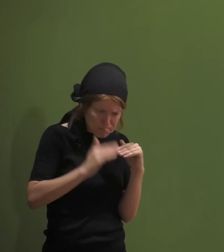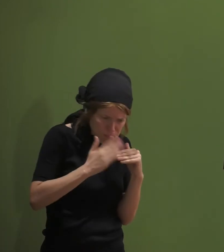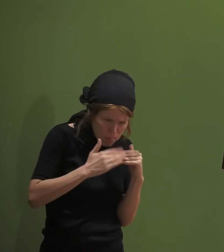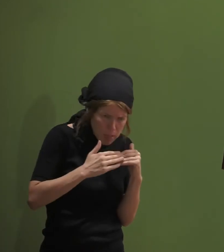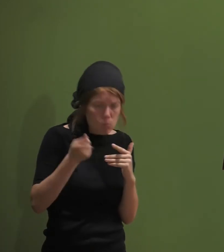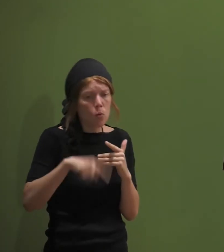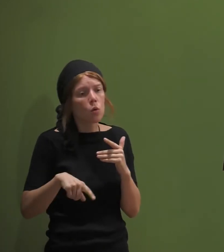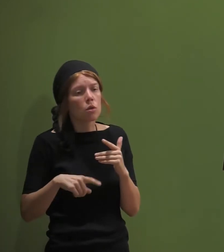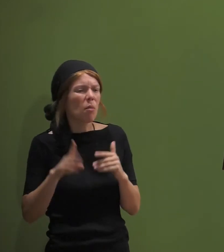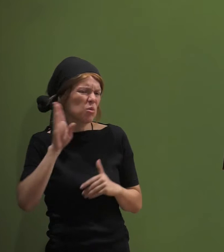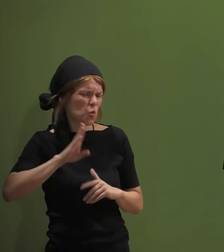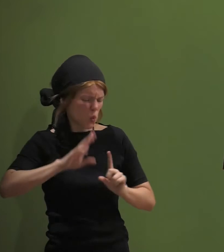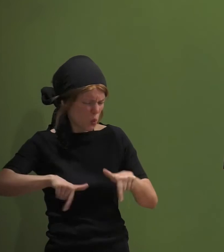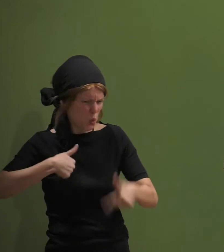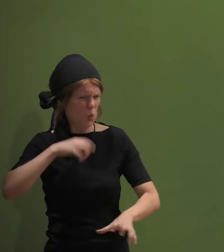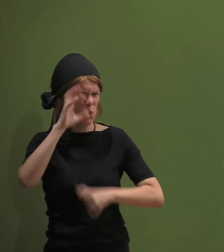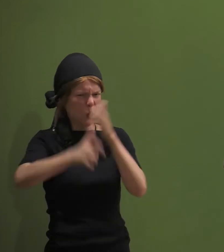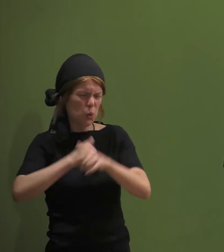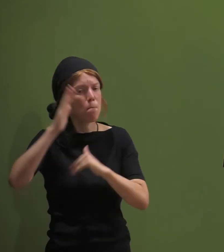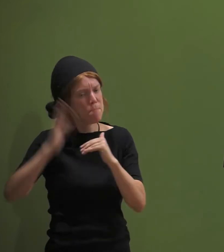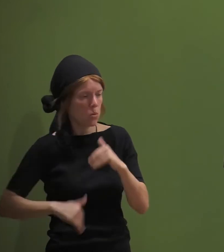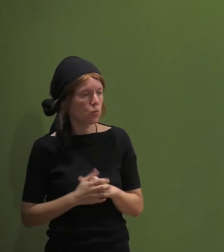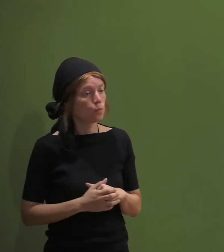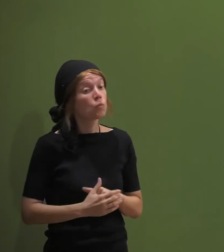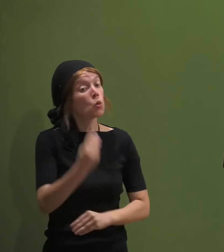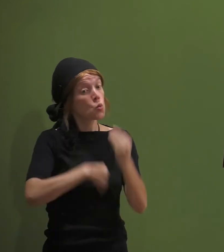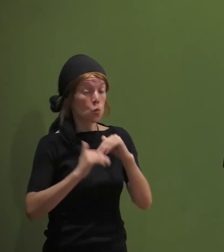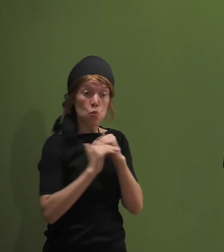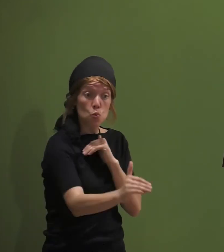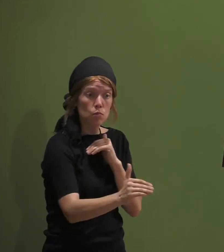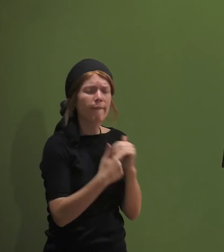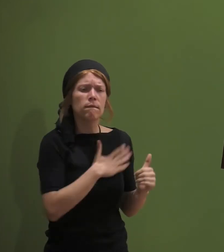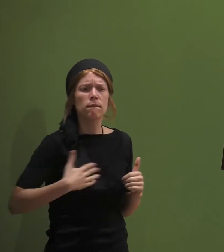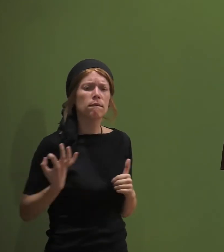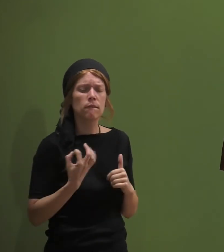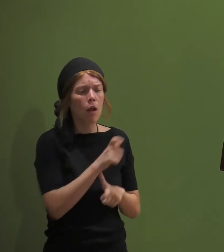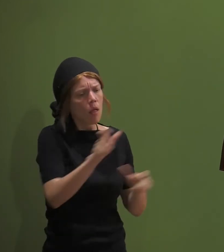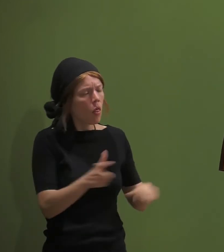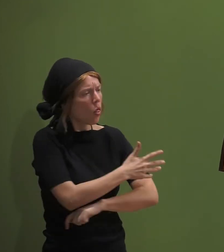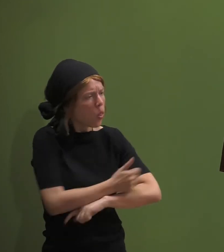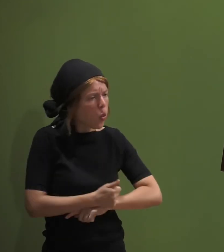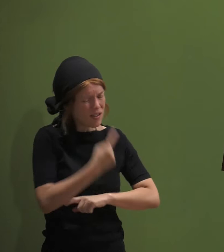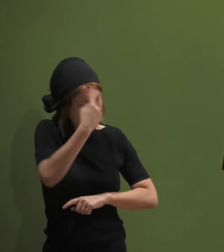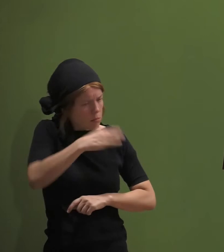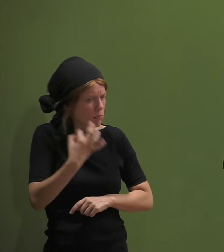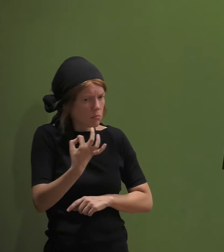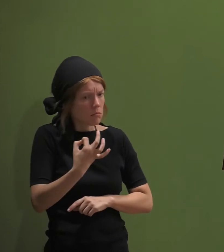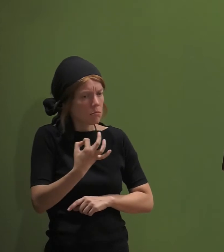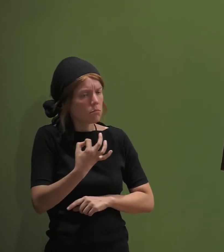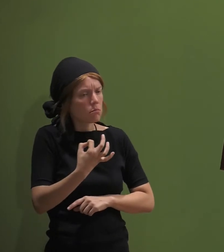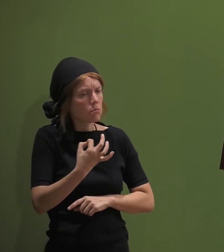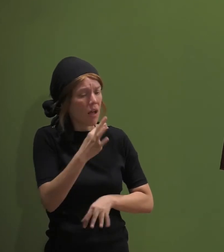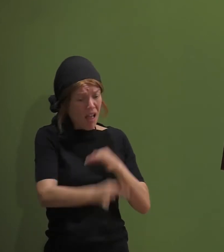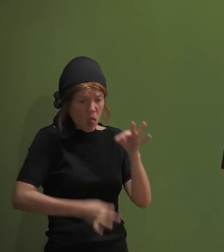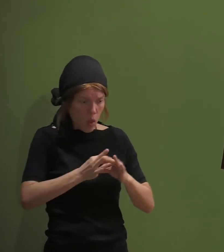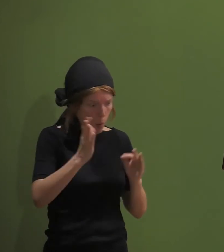las emisiones de residuos y contaminantes. El consumo sostenible pretende que los ciudadanos tengan en cuenta el impacto que genera todo el